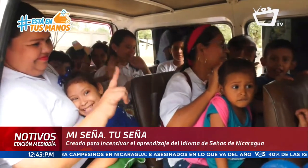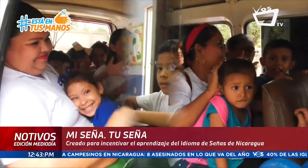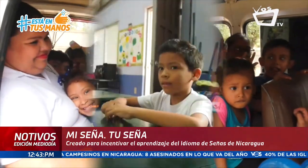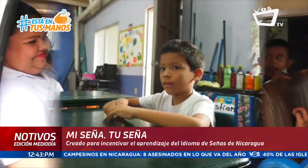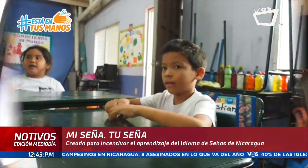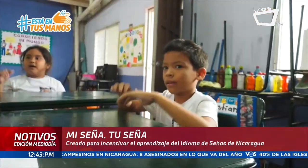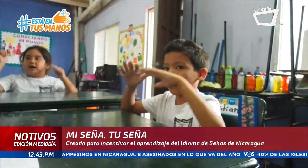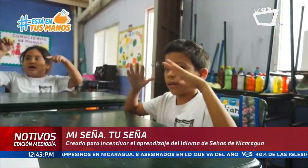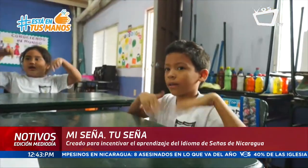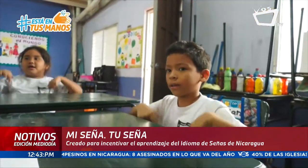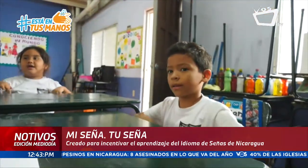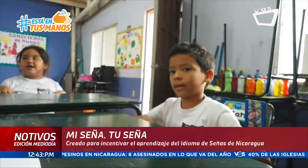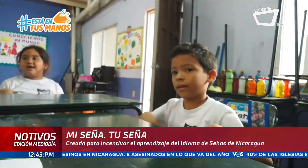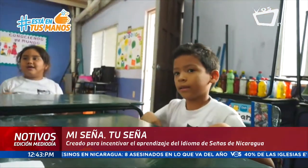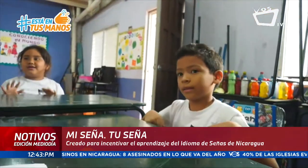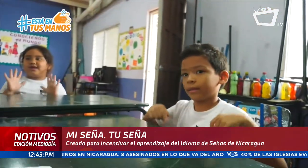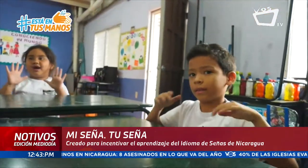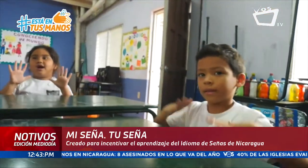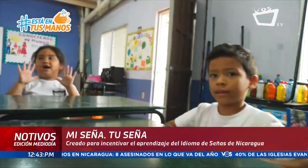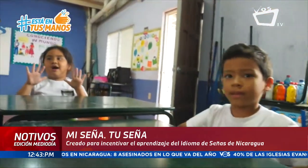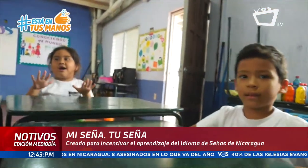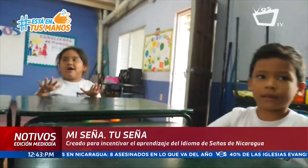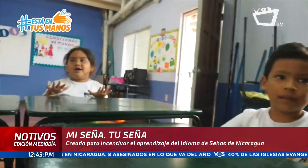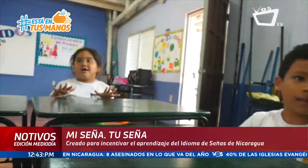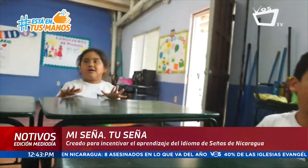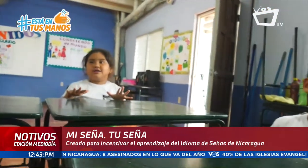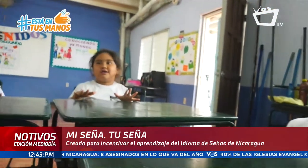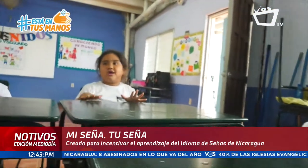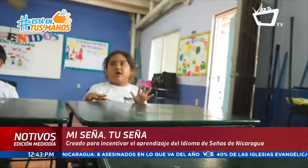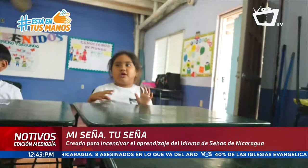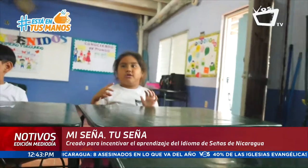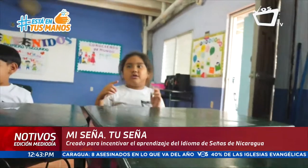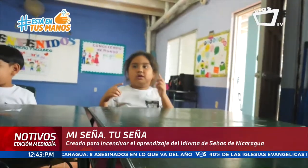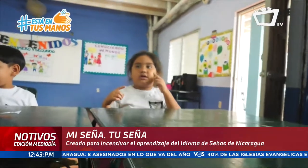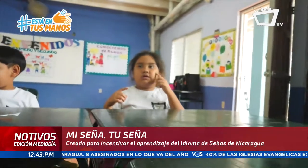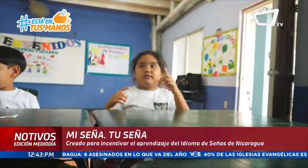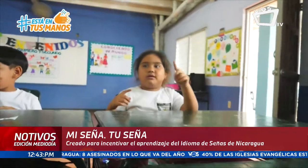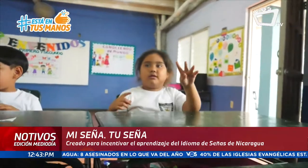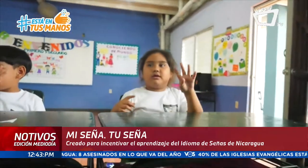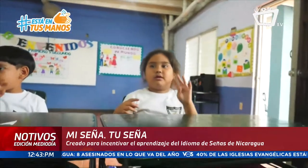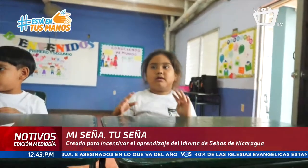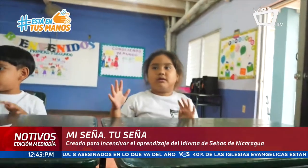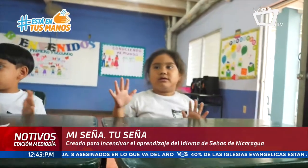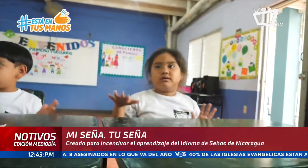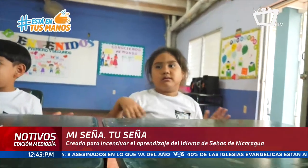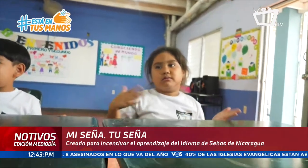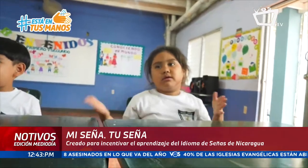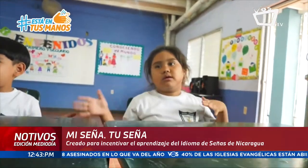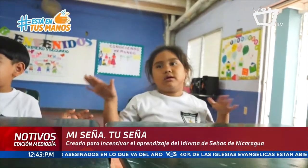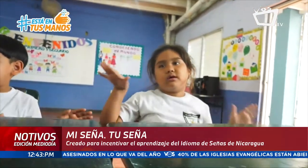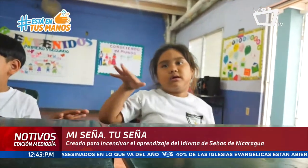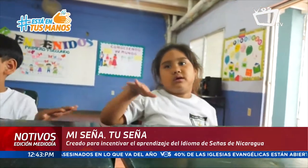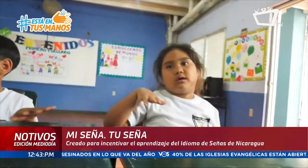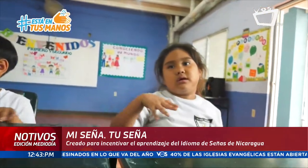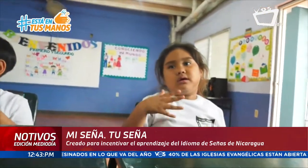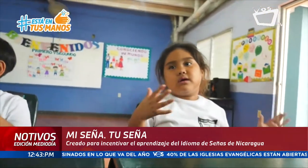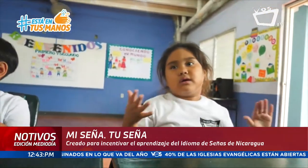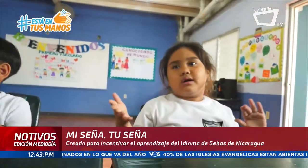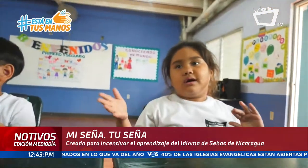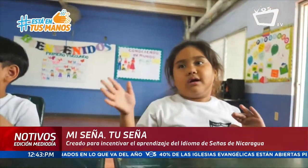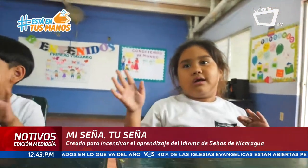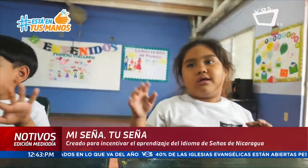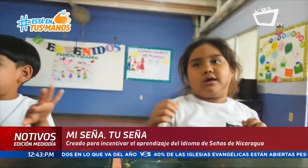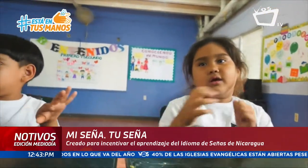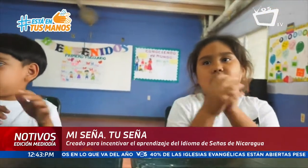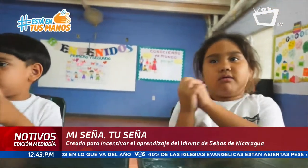plataformas digitales, tanto en nuestra app VozTV, en YouTube para que las personas, como